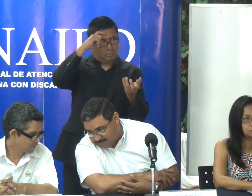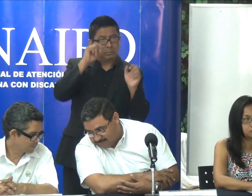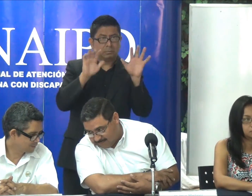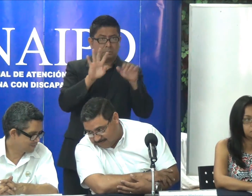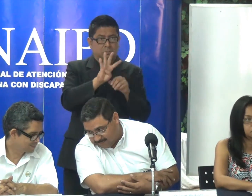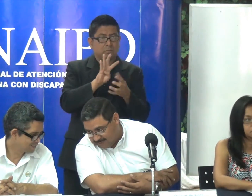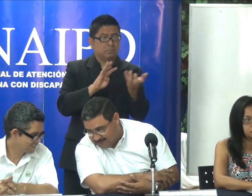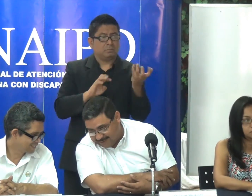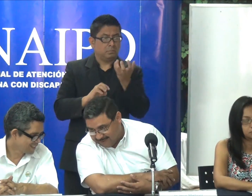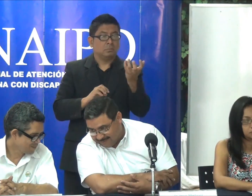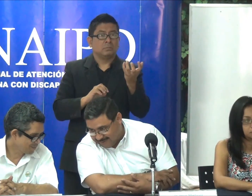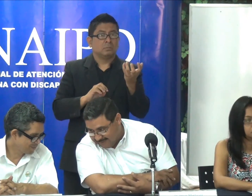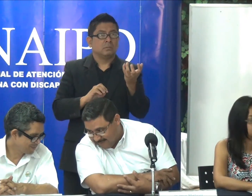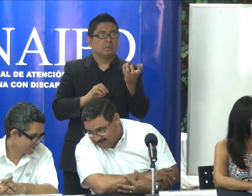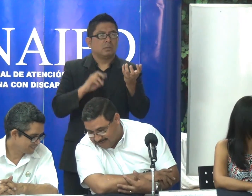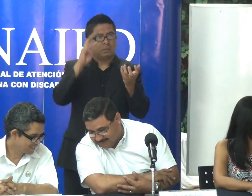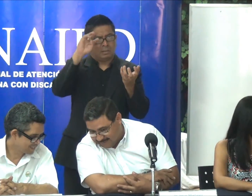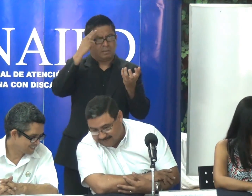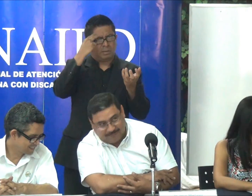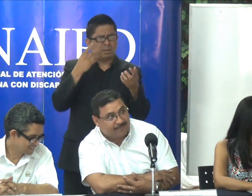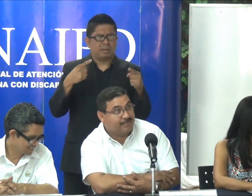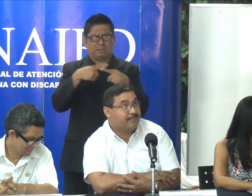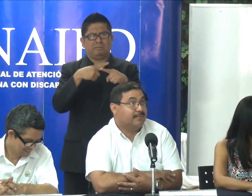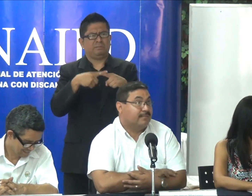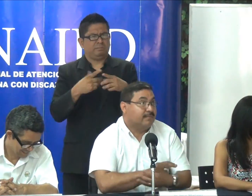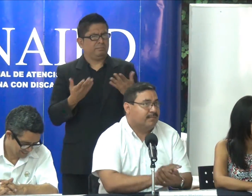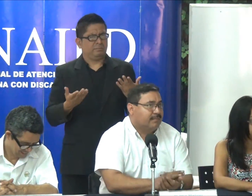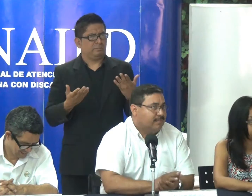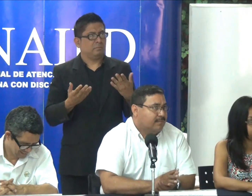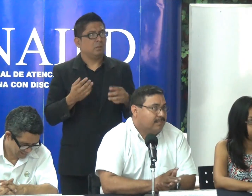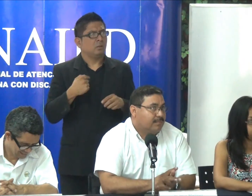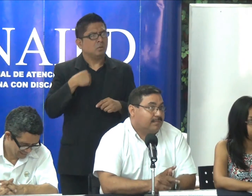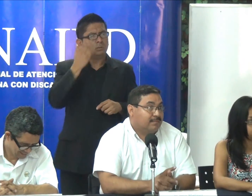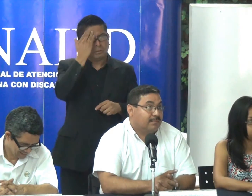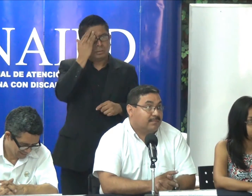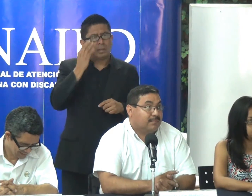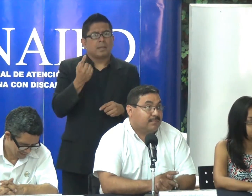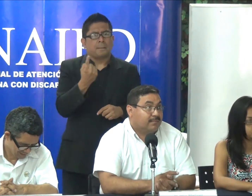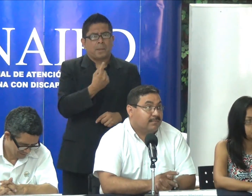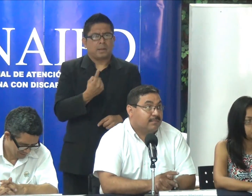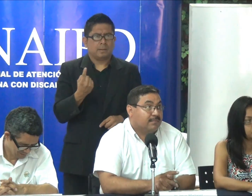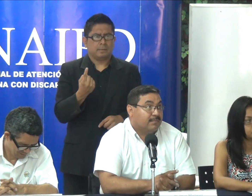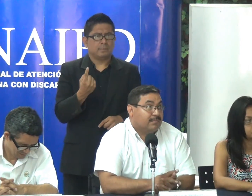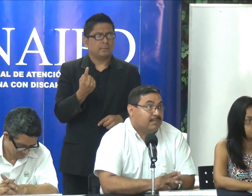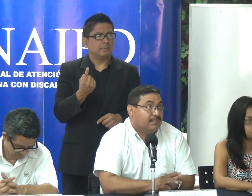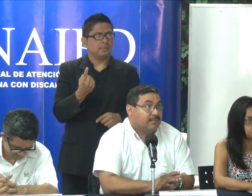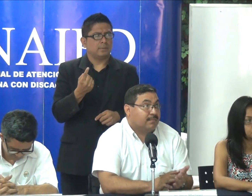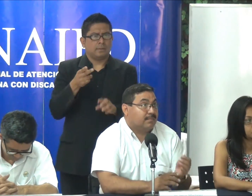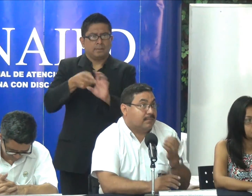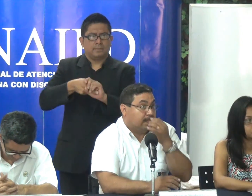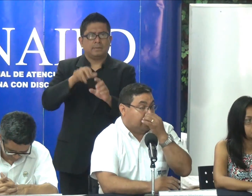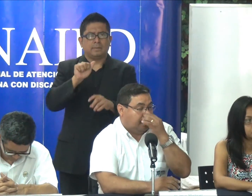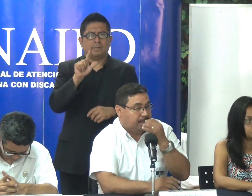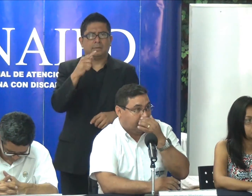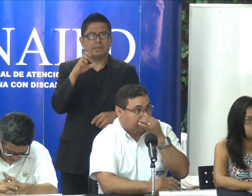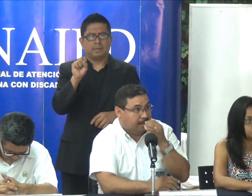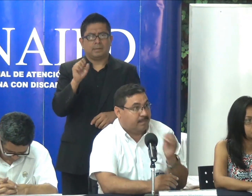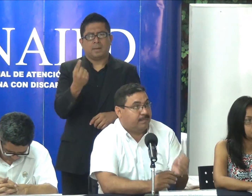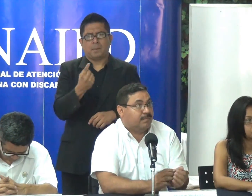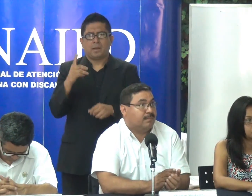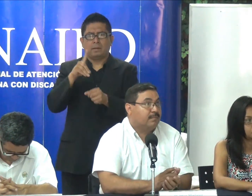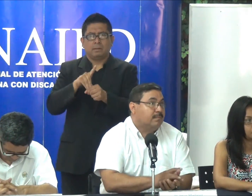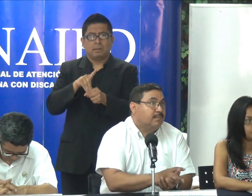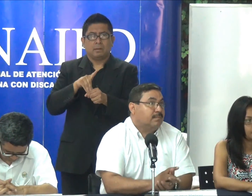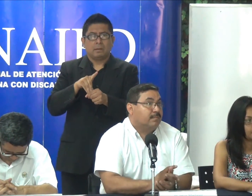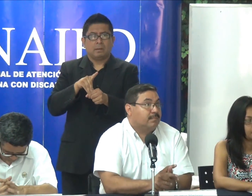se favorece a que, yo no digo con esto de que las personas que están aglutinadas en ALES o la persona con discapacidad va a